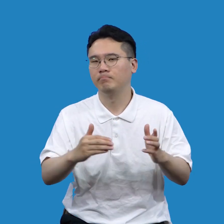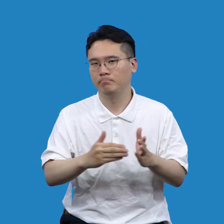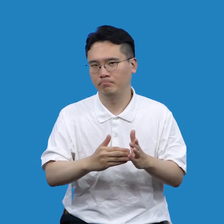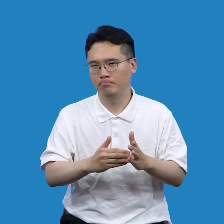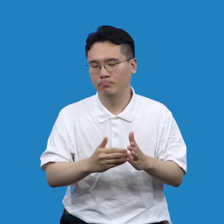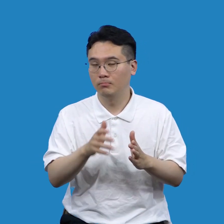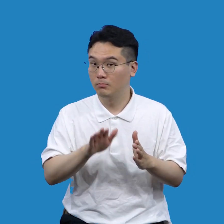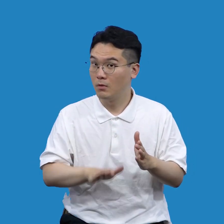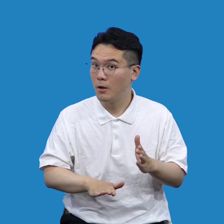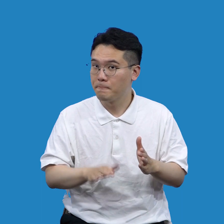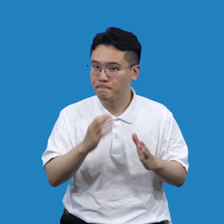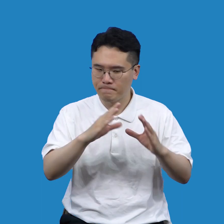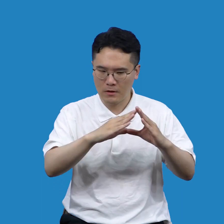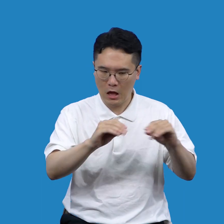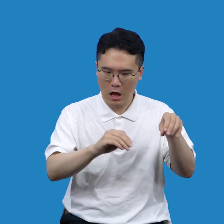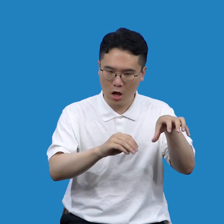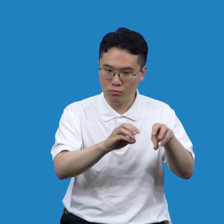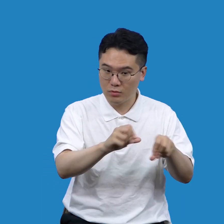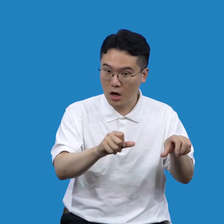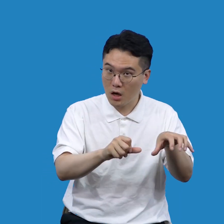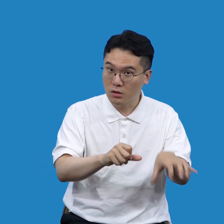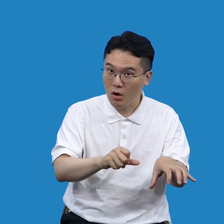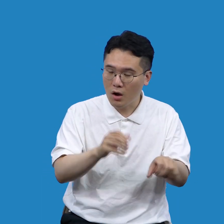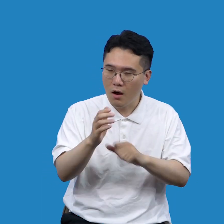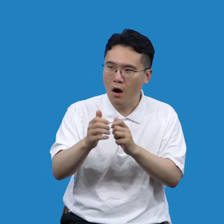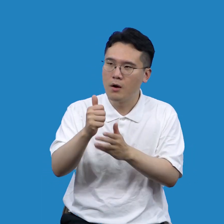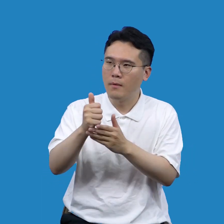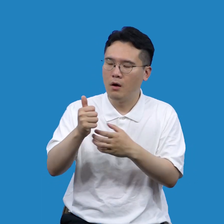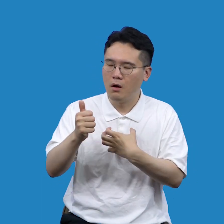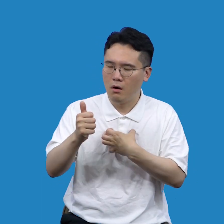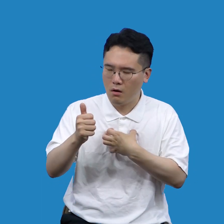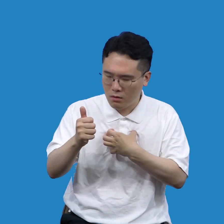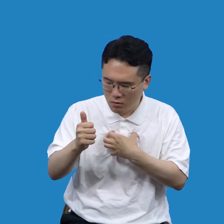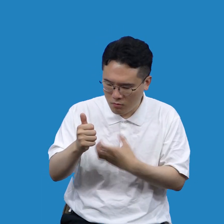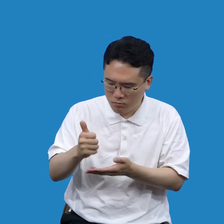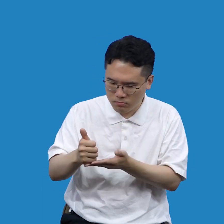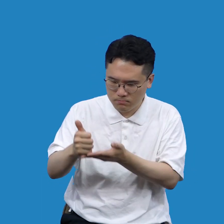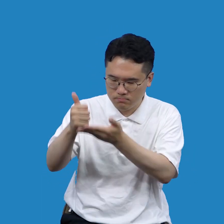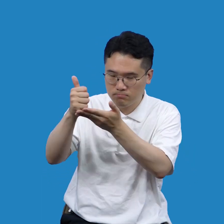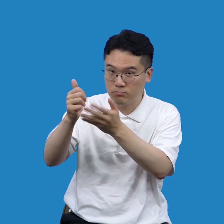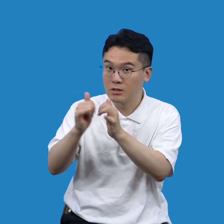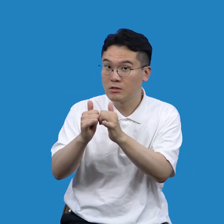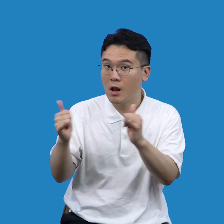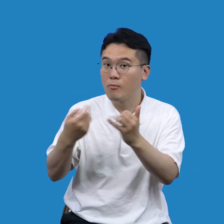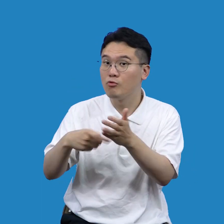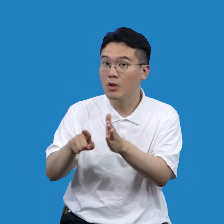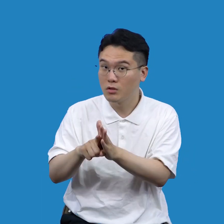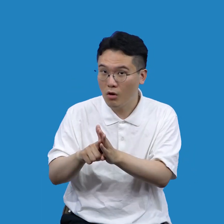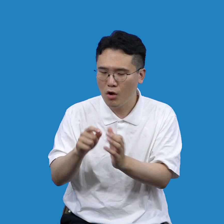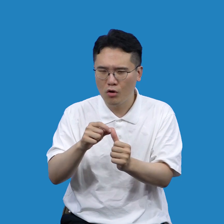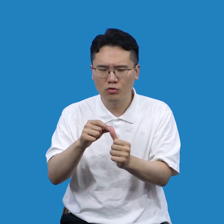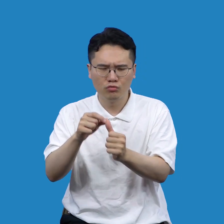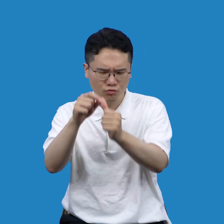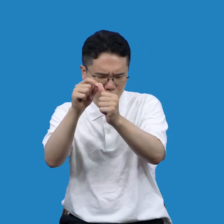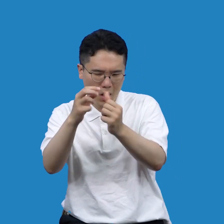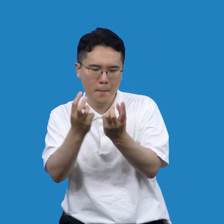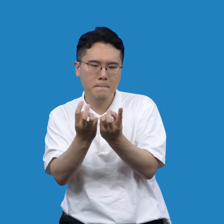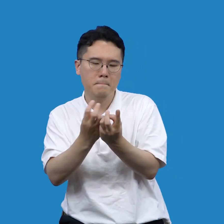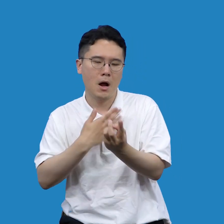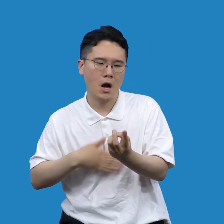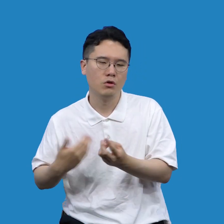애굽 땅에서도 하나님을 경외하고 하나님을 신뢰하는 사람들을 위해서 구원의 처방을 내리십니다.